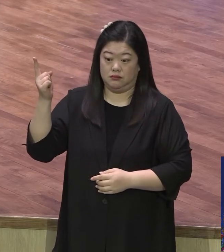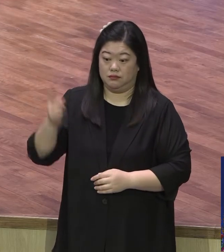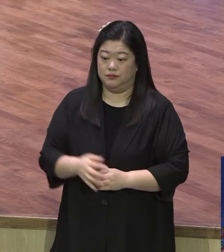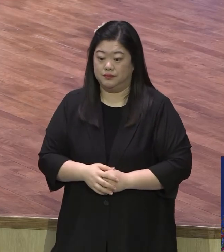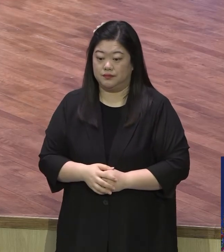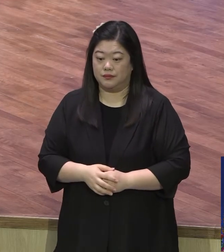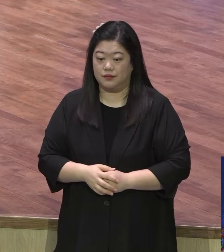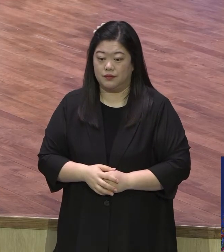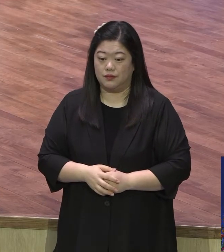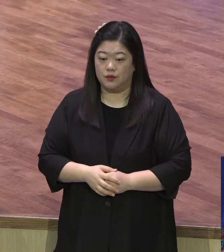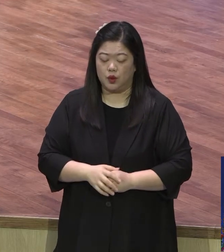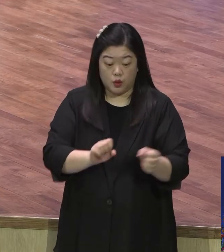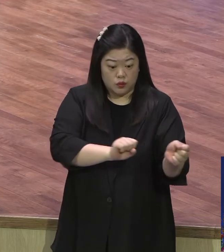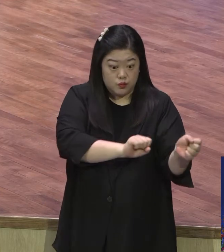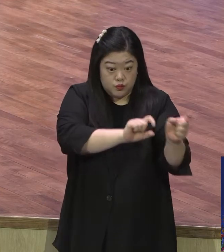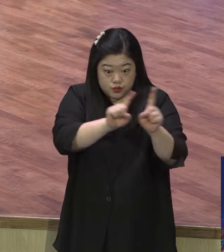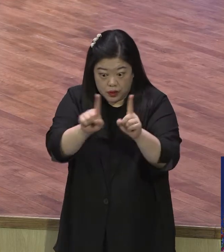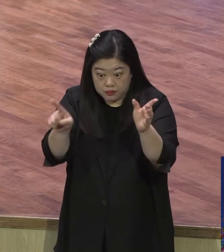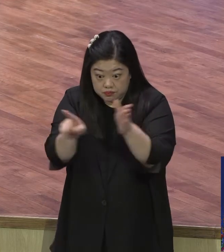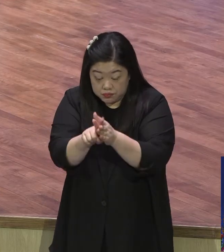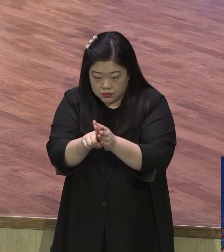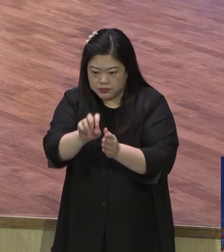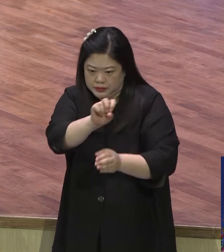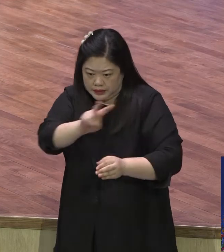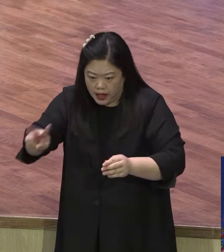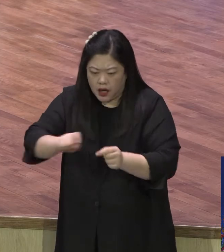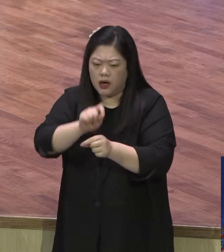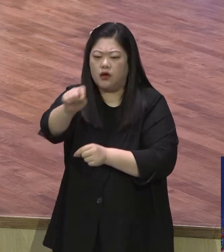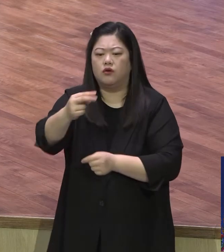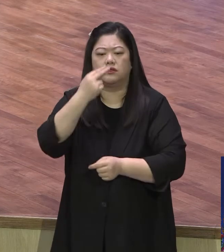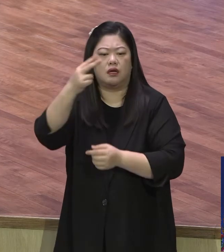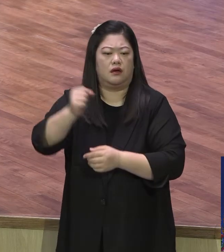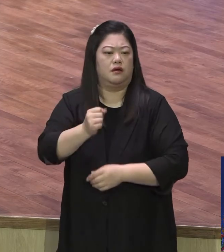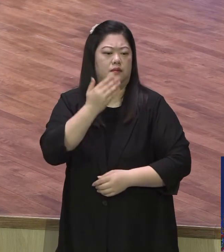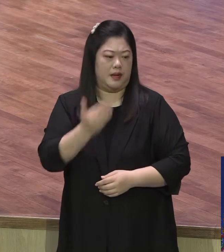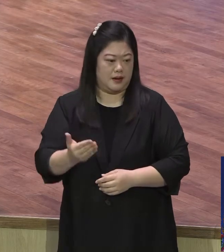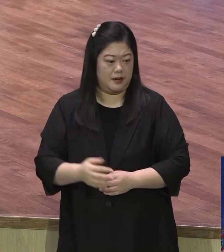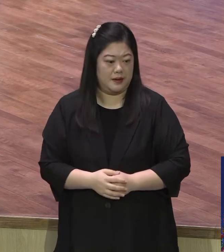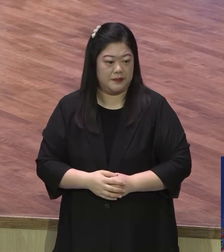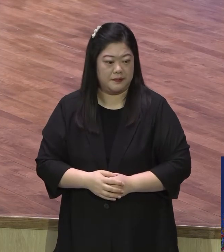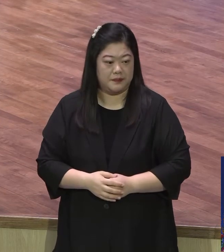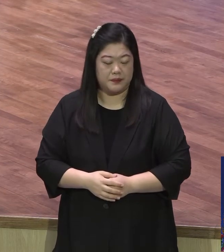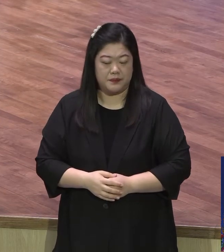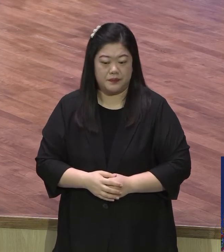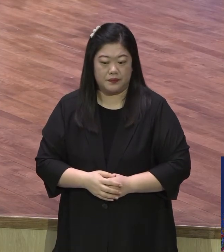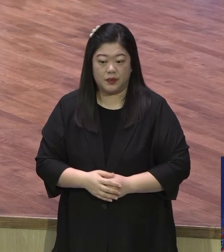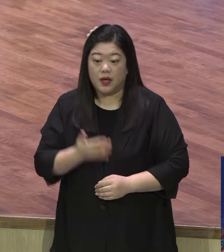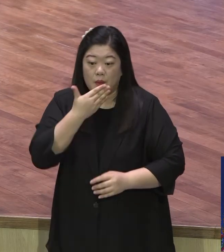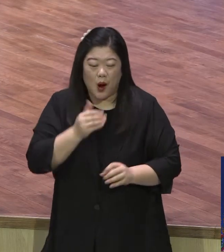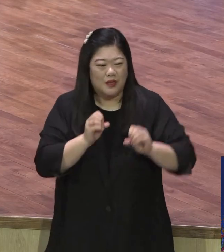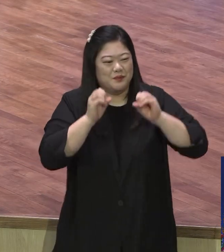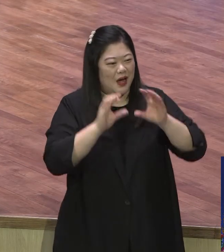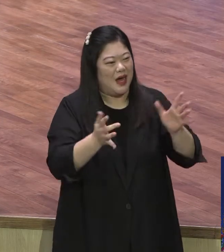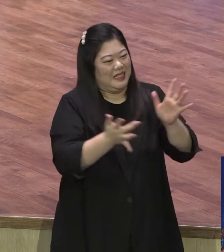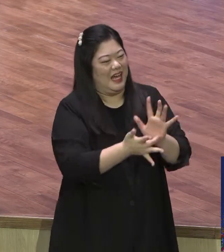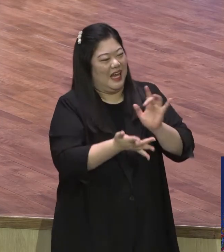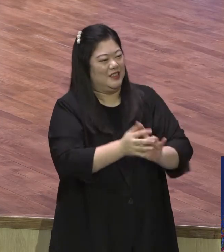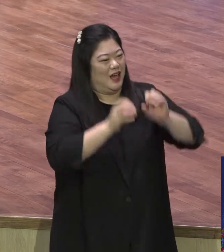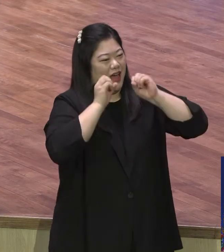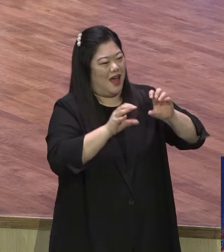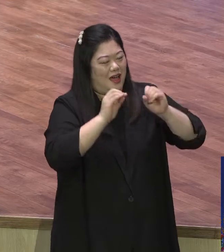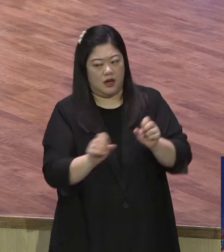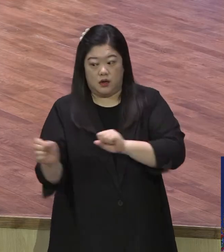부활이 영생이거든 부활 부활을 강조했습니다 이렇게 부활 없는 복음은 복음이 아니다